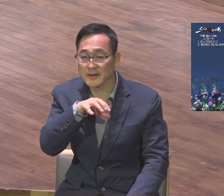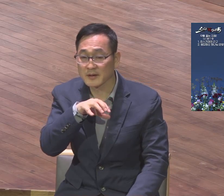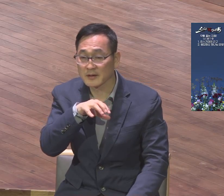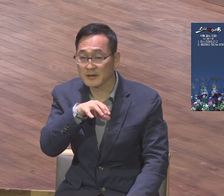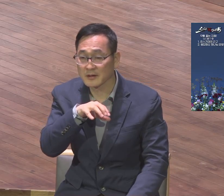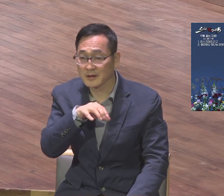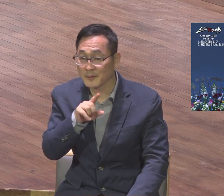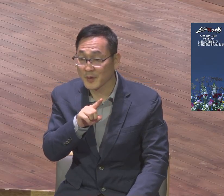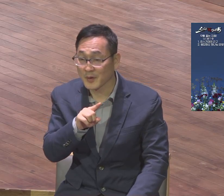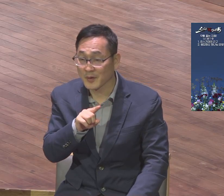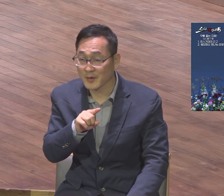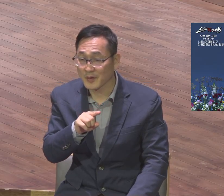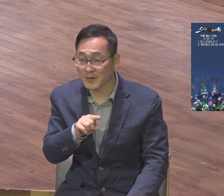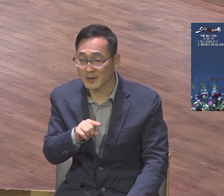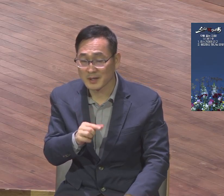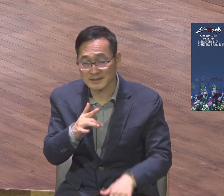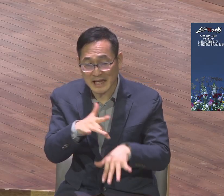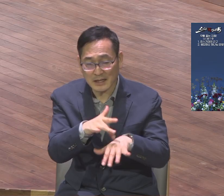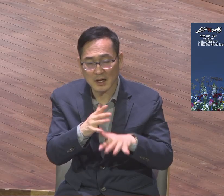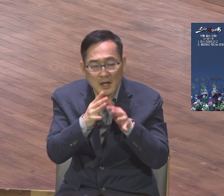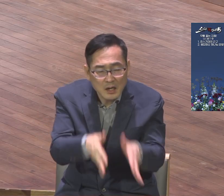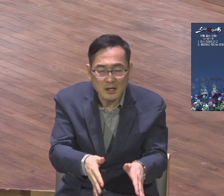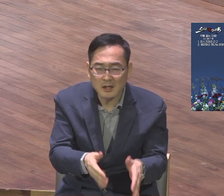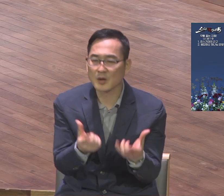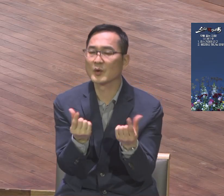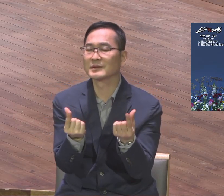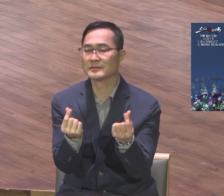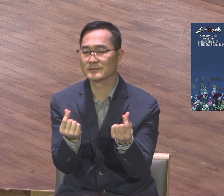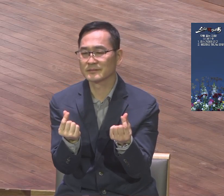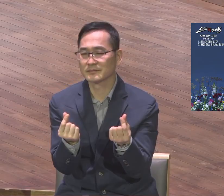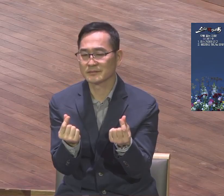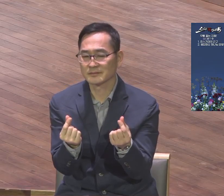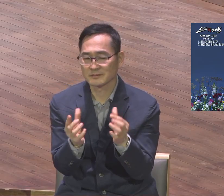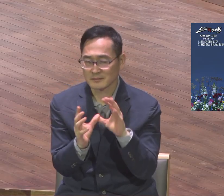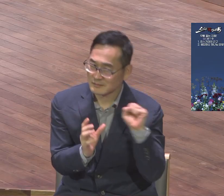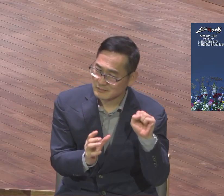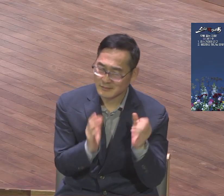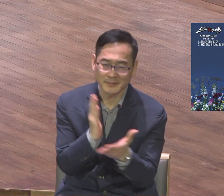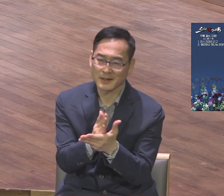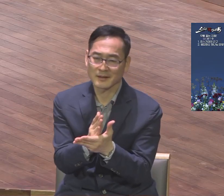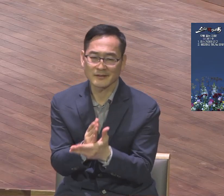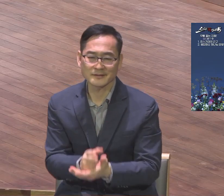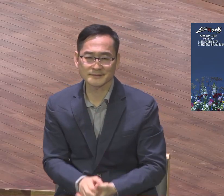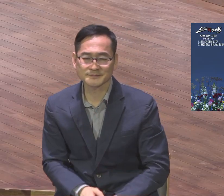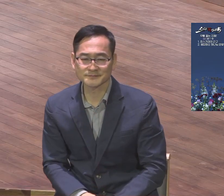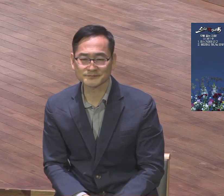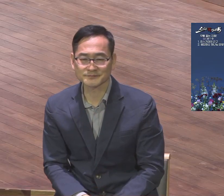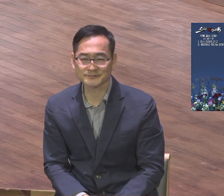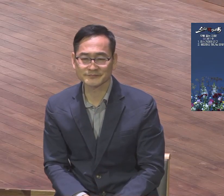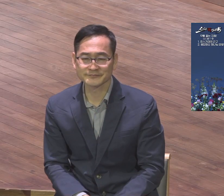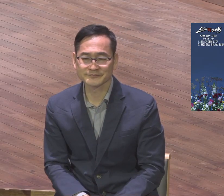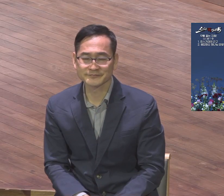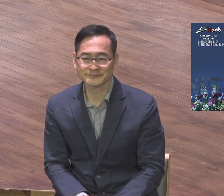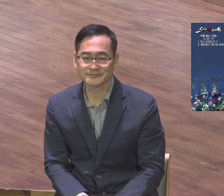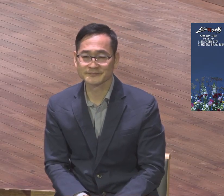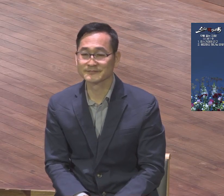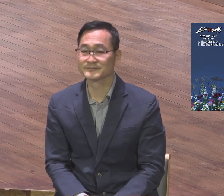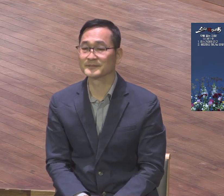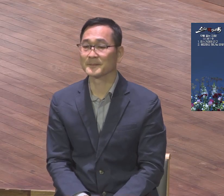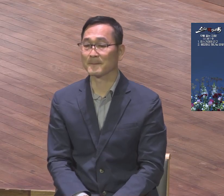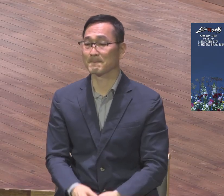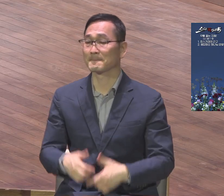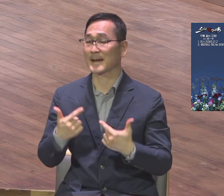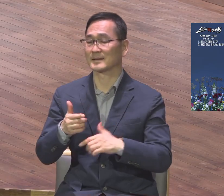이거 뭐요? 속은 거예요. 속지 마시기 바랍니다. 영계 모든 성도들 평상시의 삶 속에 늘